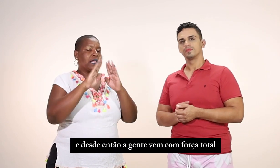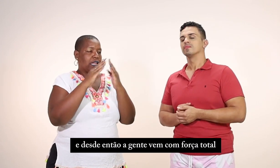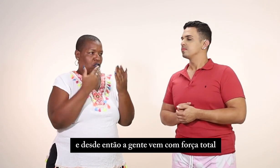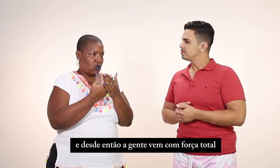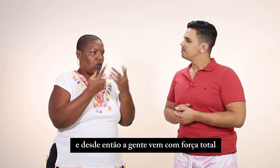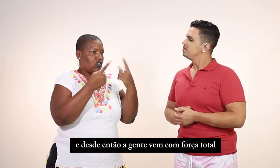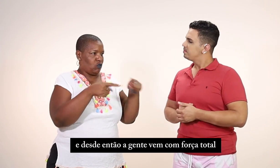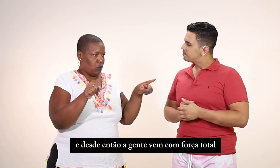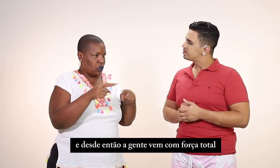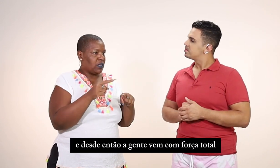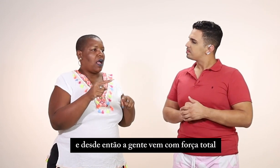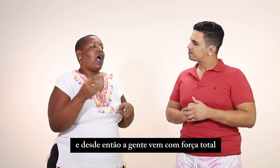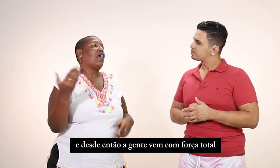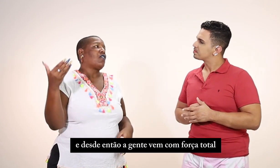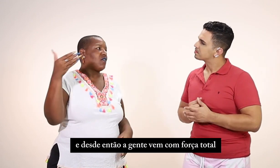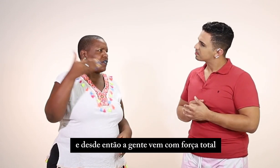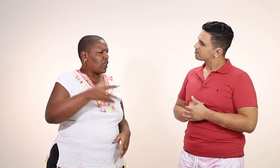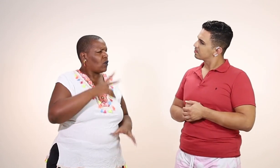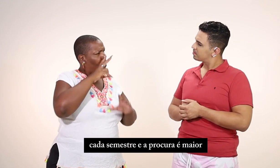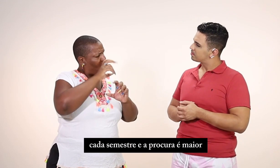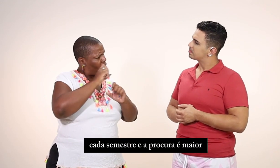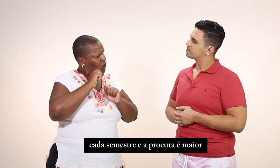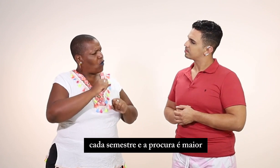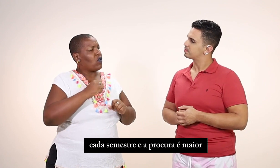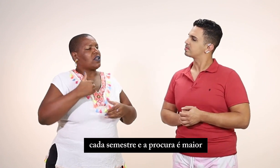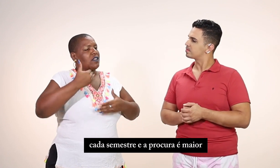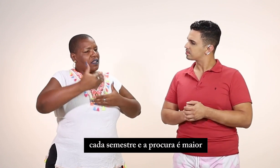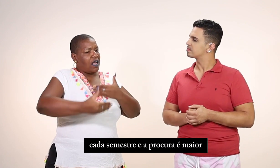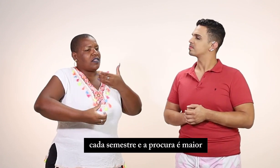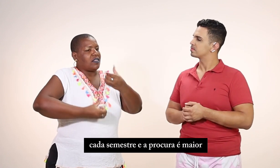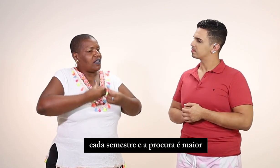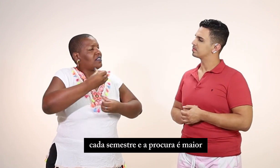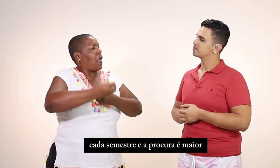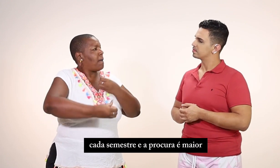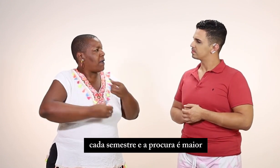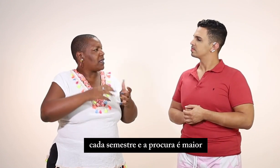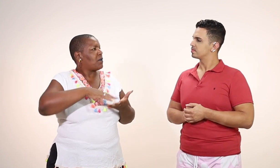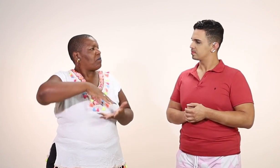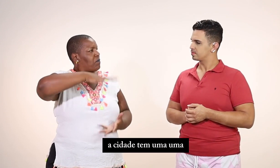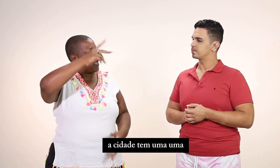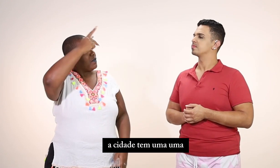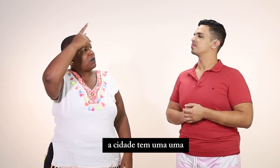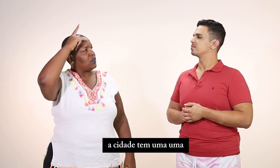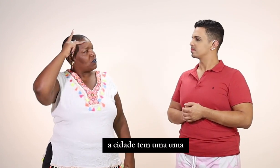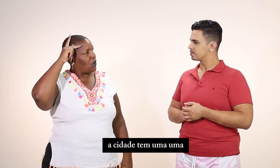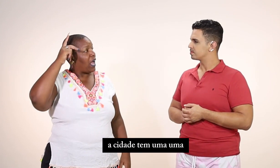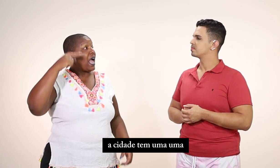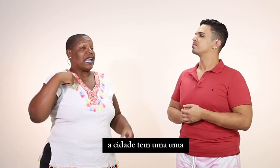então a gente vem com força total, cada semestre a procura é maior, a cidade tem